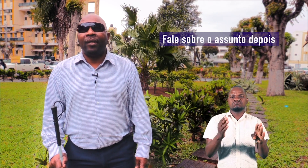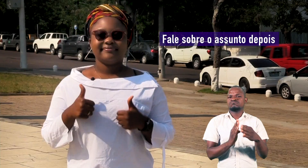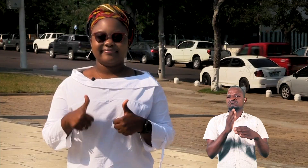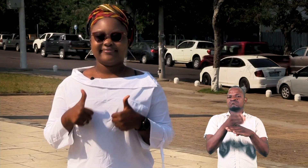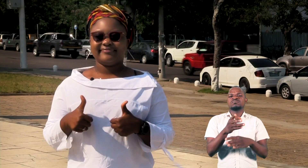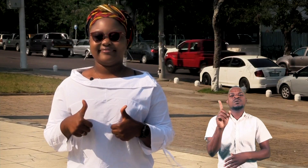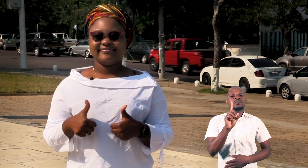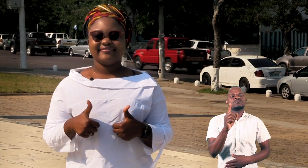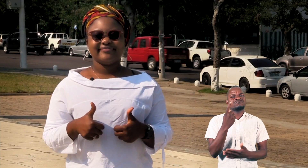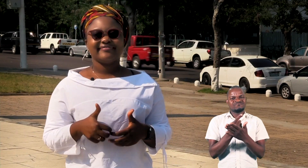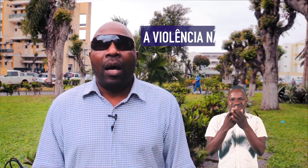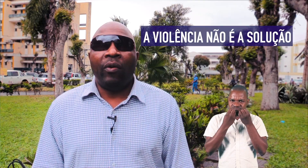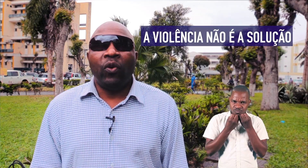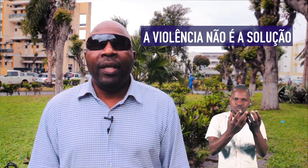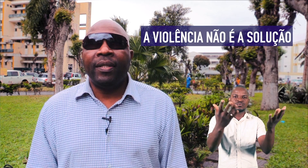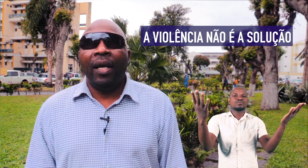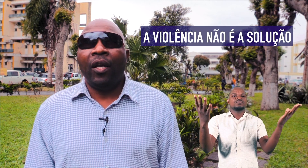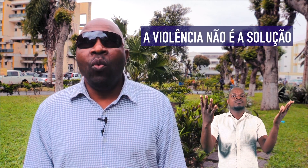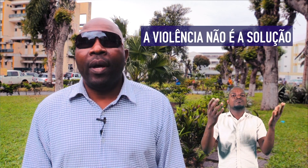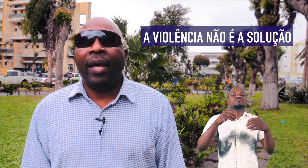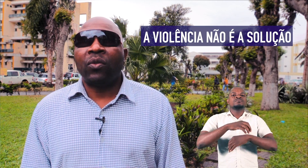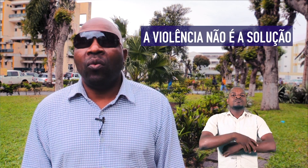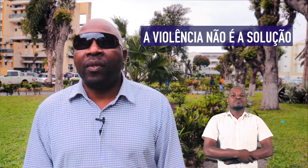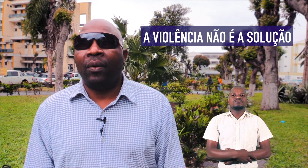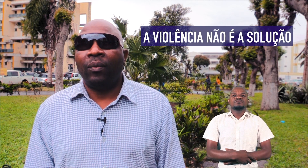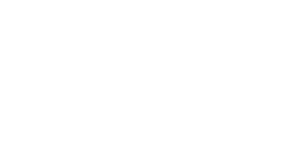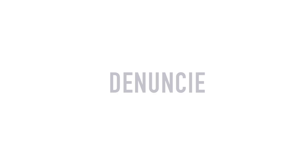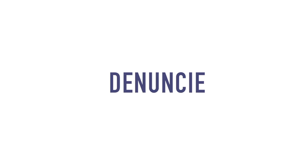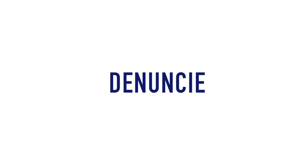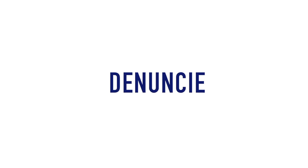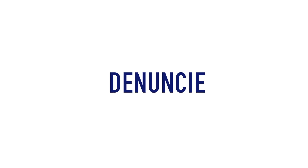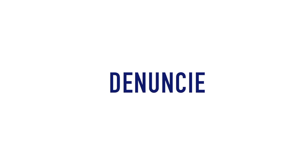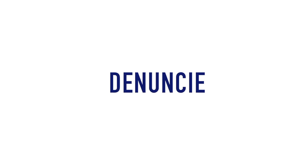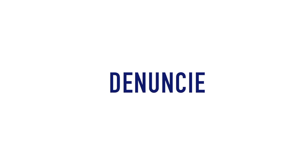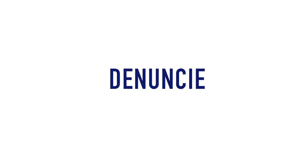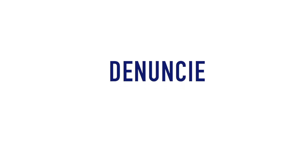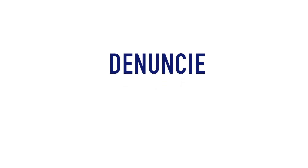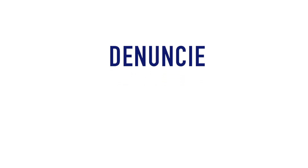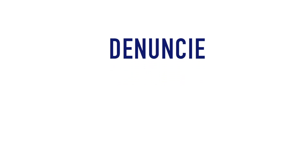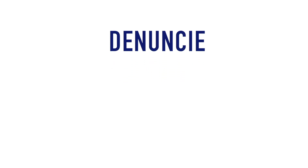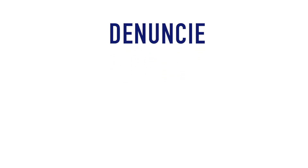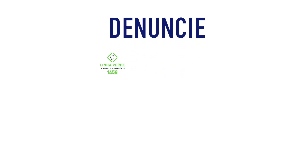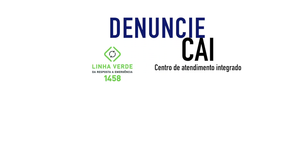tarde. A violência nunca é a solução. Denuncie.